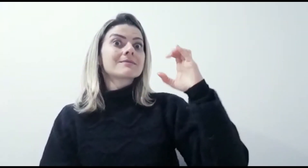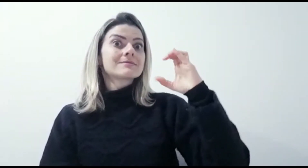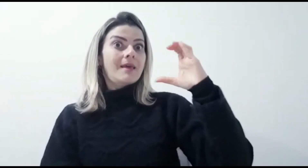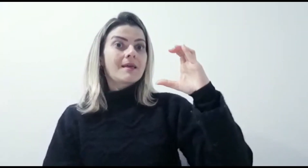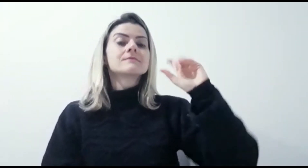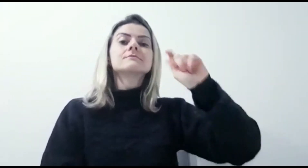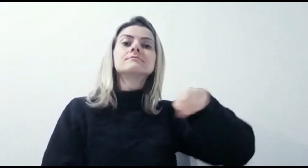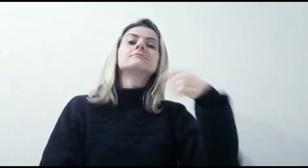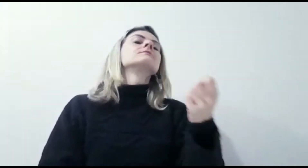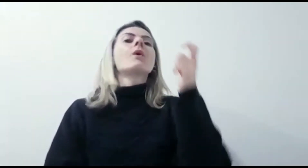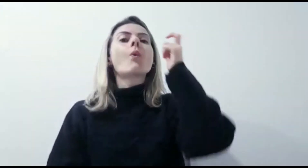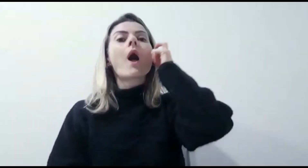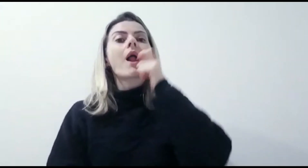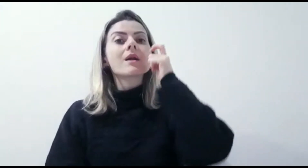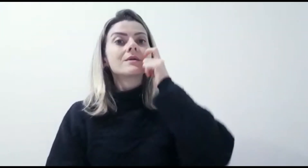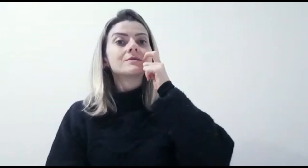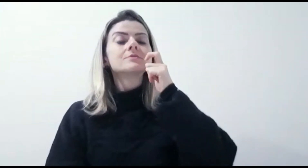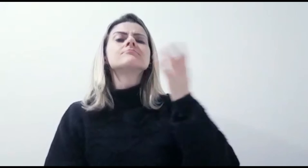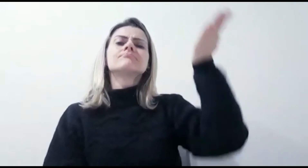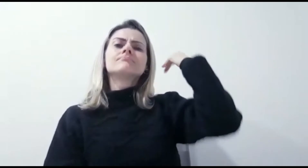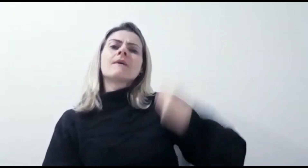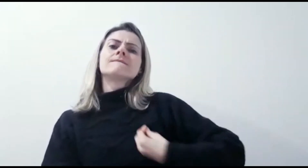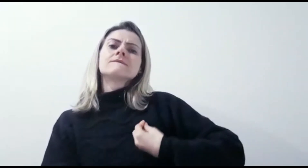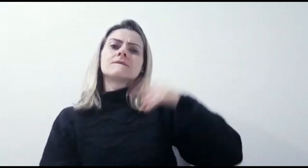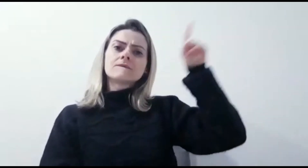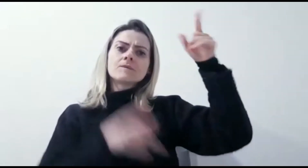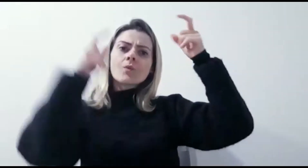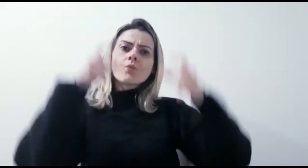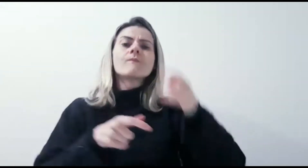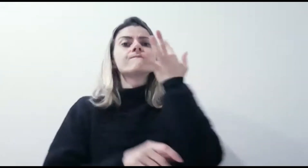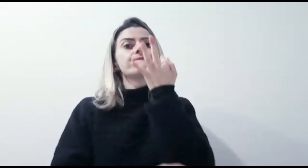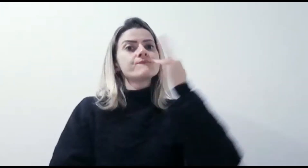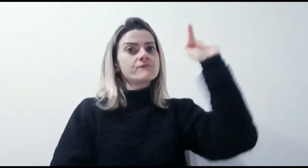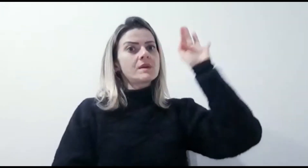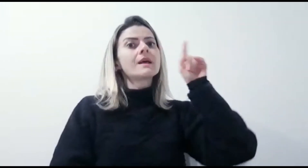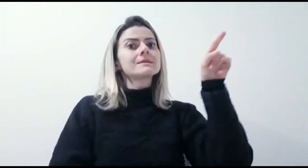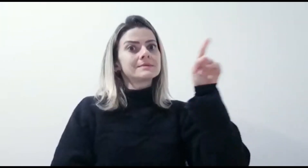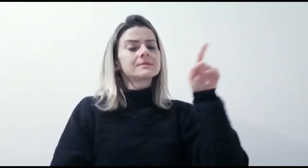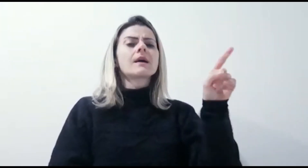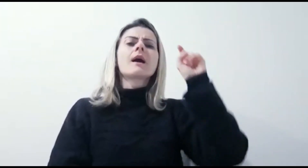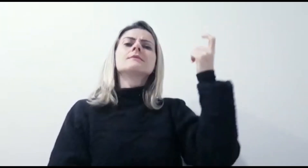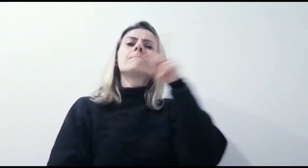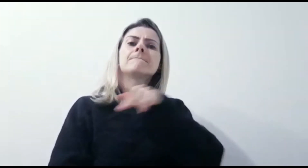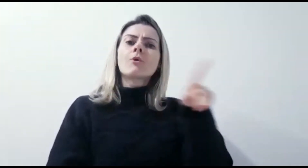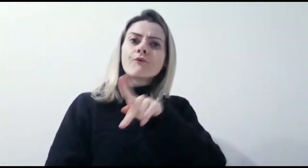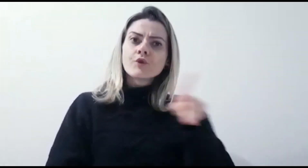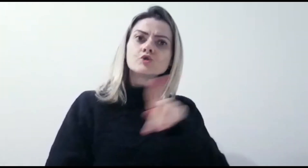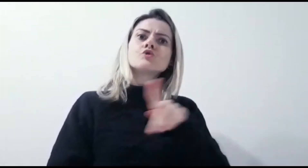foi Allan Kardec. O sinal é este, né? Ele viveu na França,